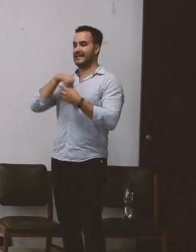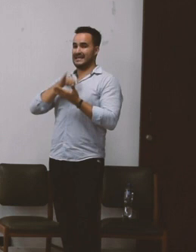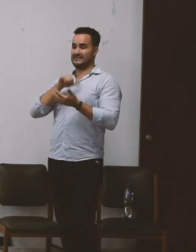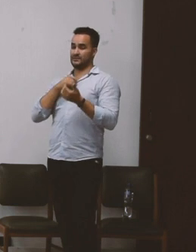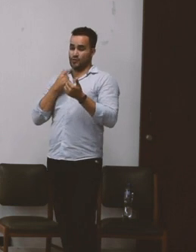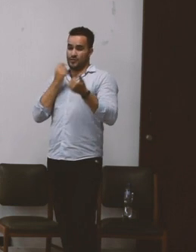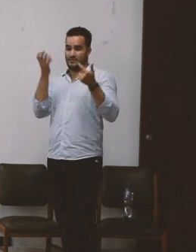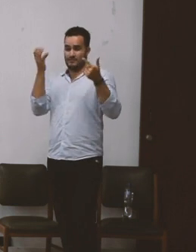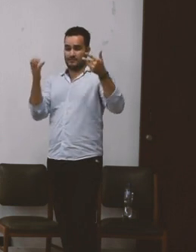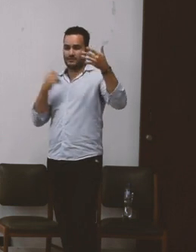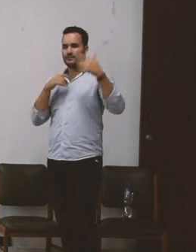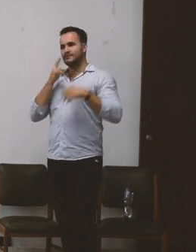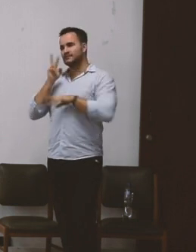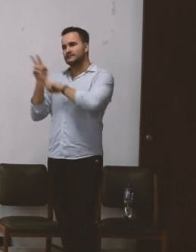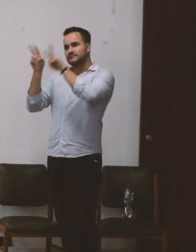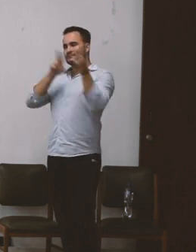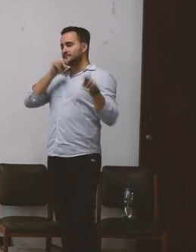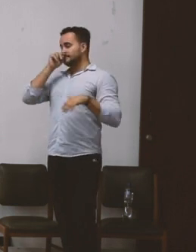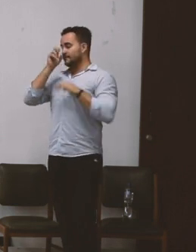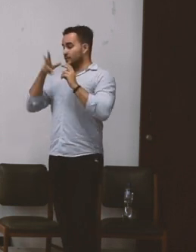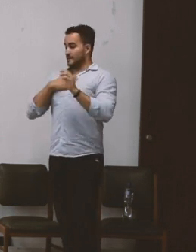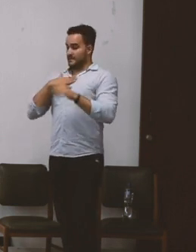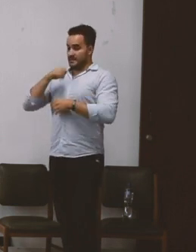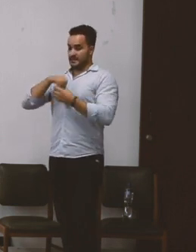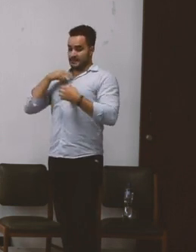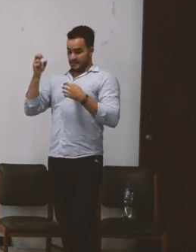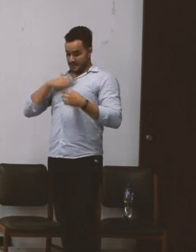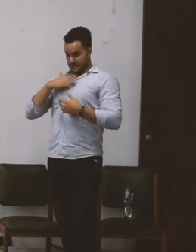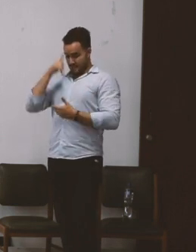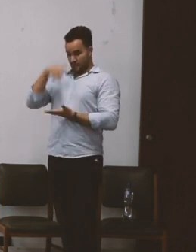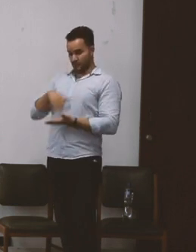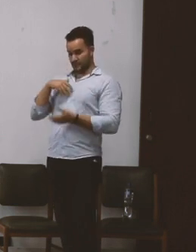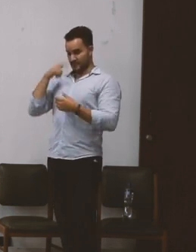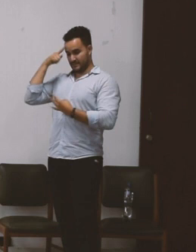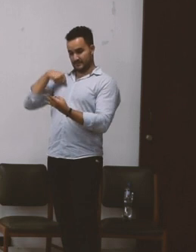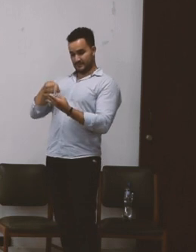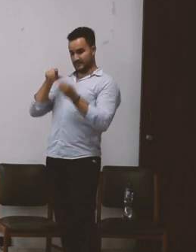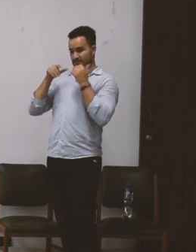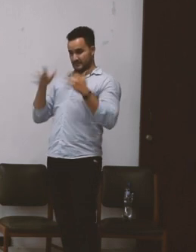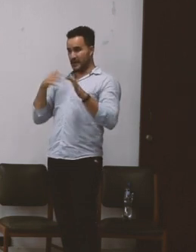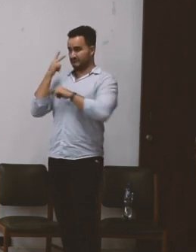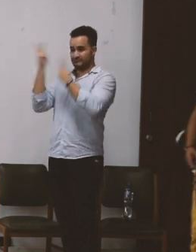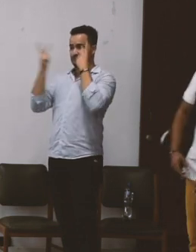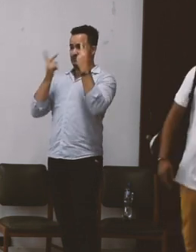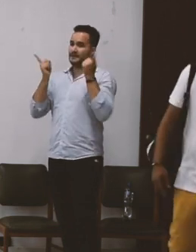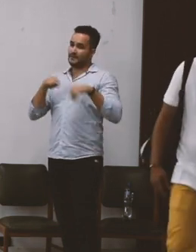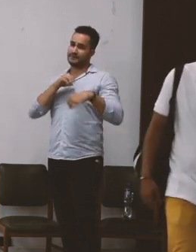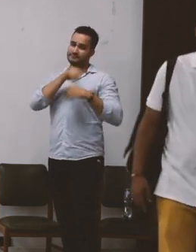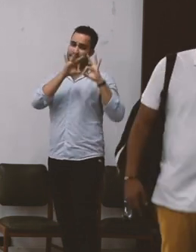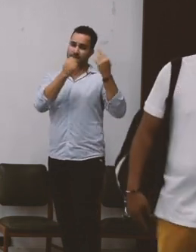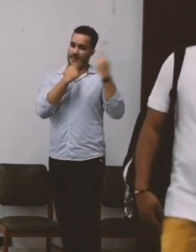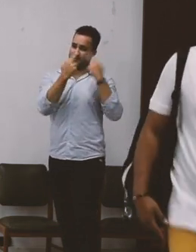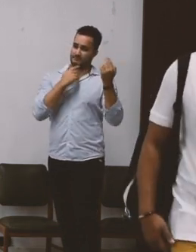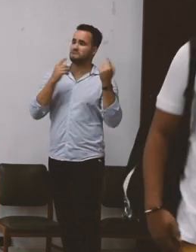constante articulación, no solo en la constitución de mi propia subjetividad, sino también en las relaciones sociales que establezco con mi familia, la